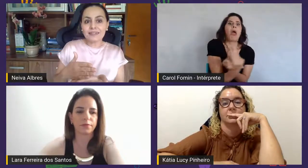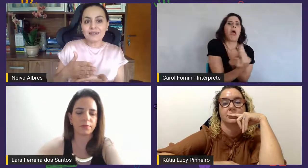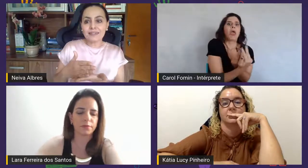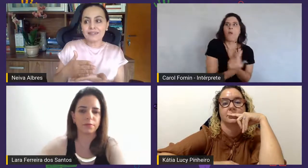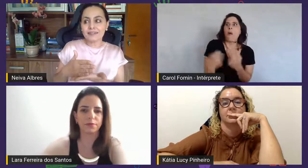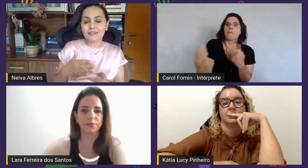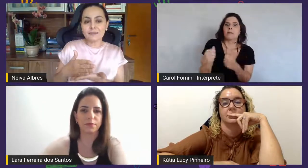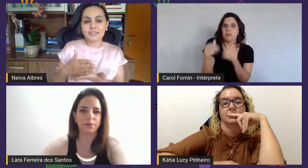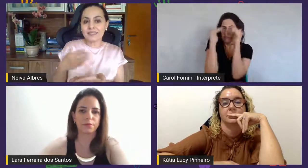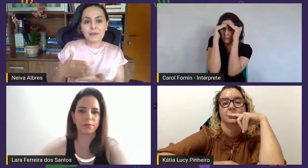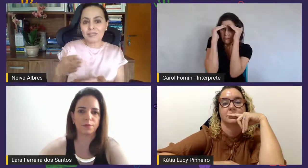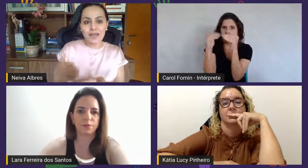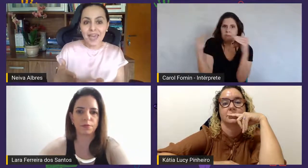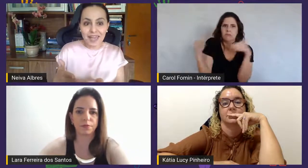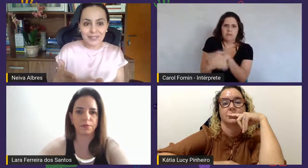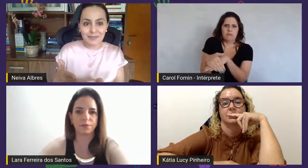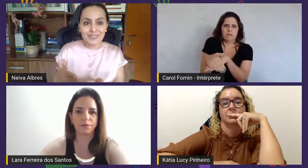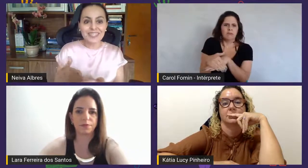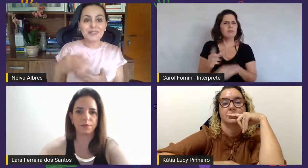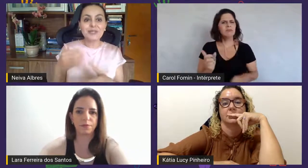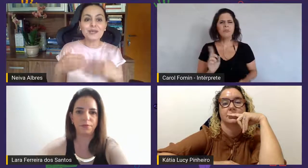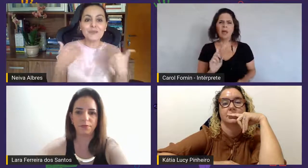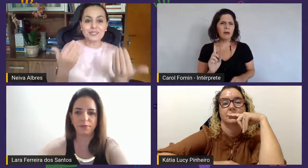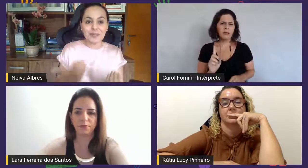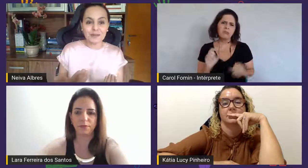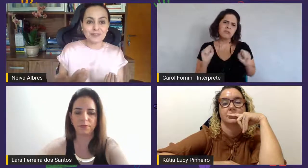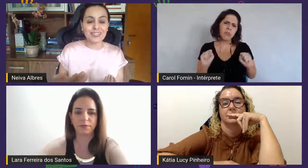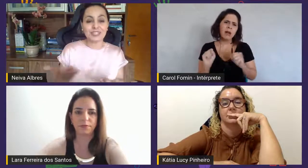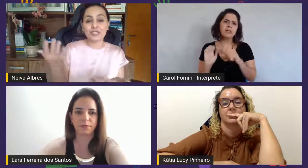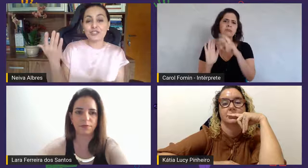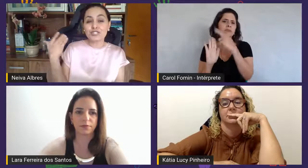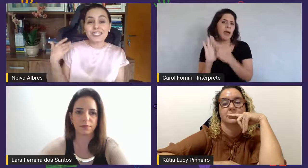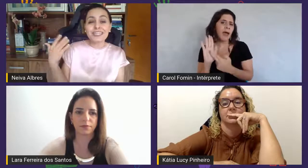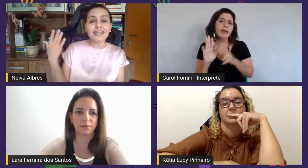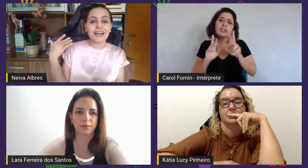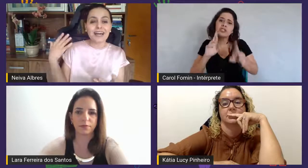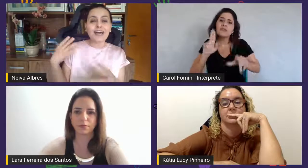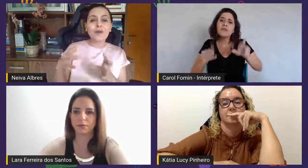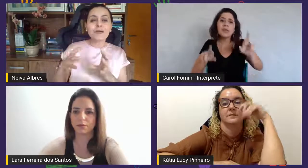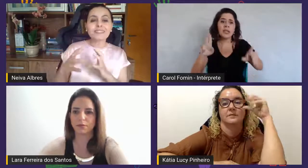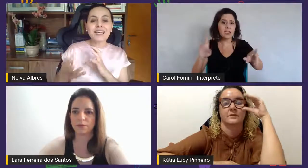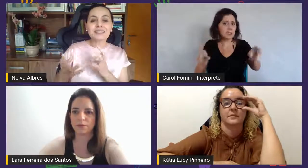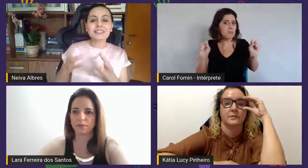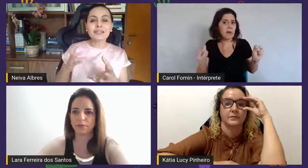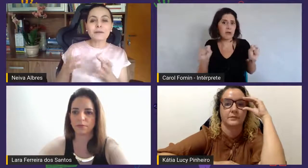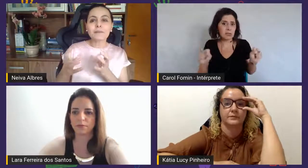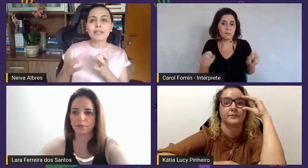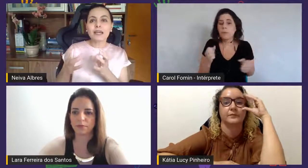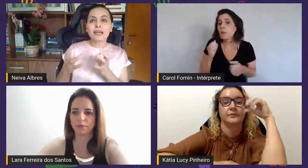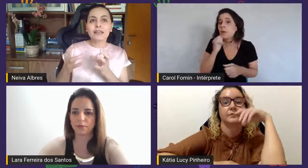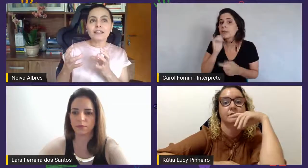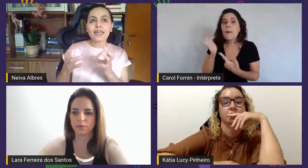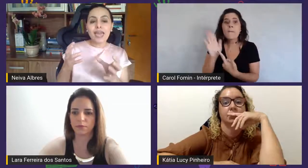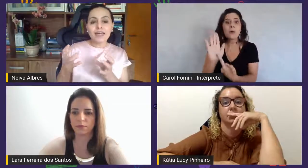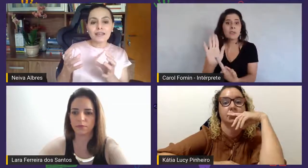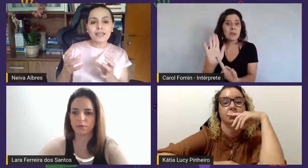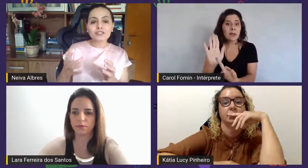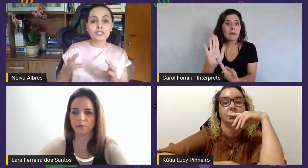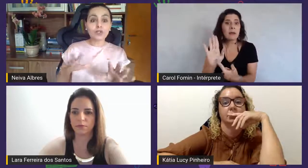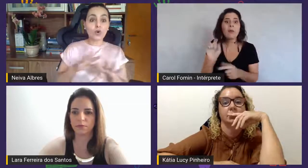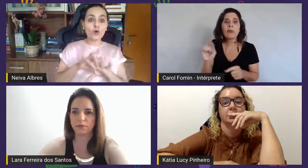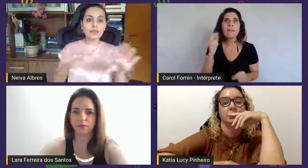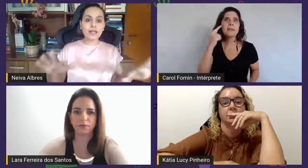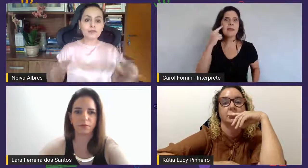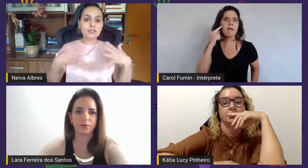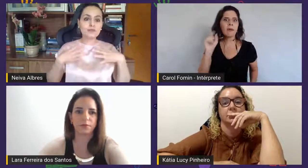precisa seguir a mesma regra. Então, o que eu mostrei para vocês? A gente tinha uma certa ideia, né,